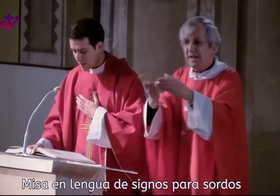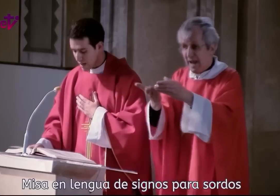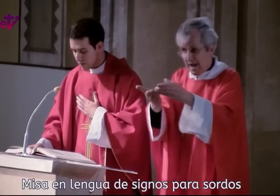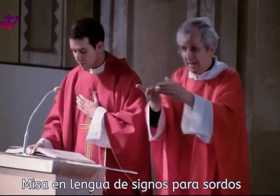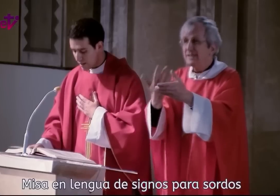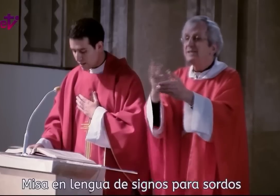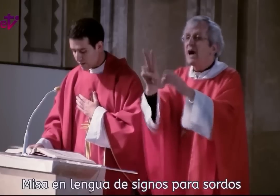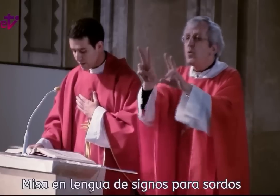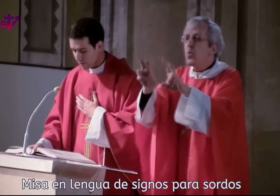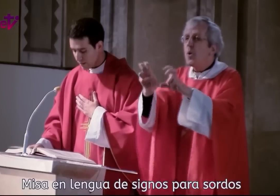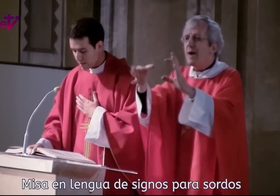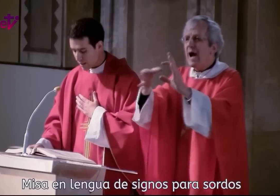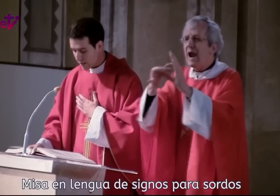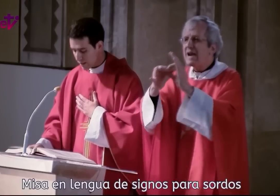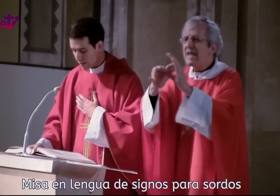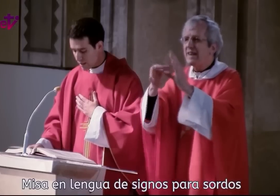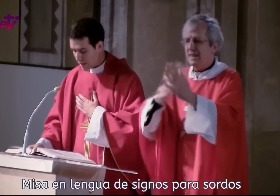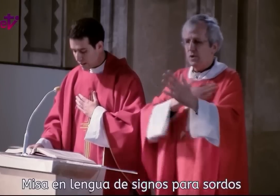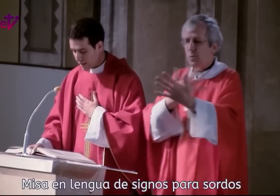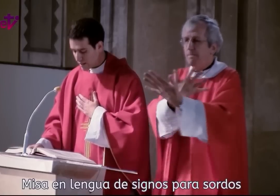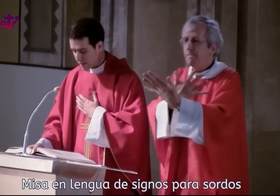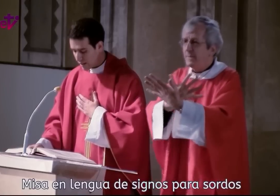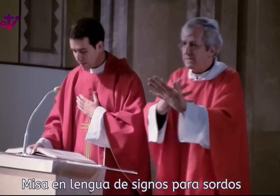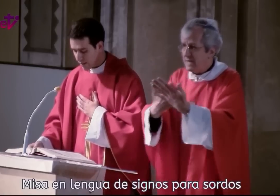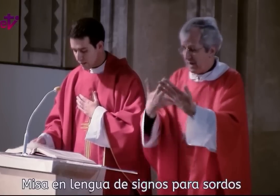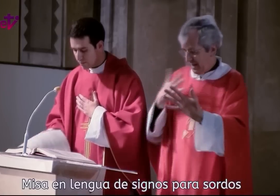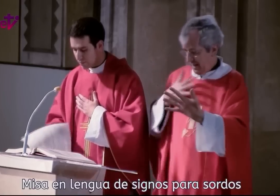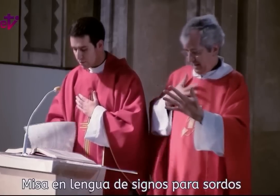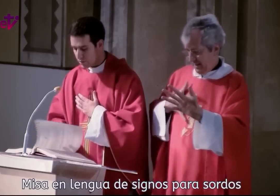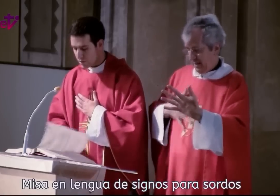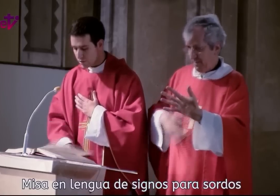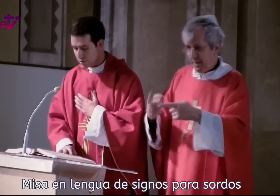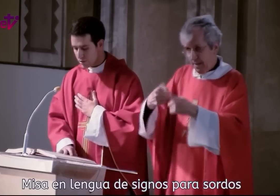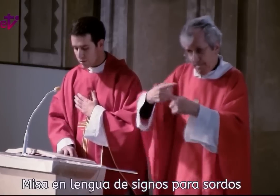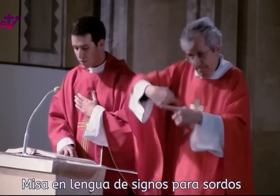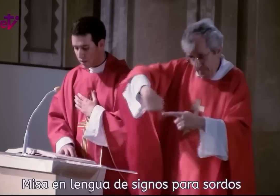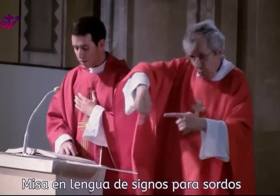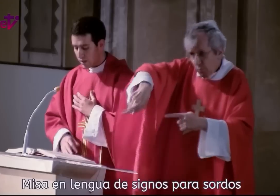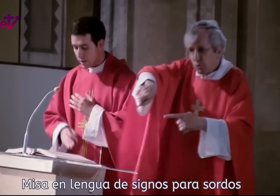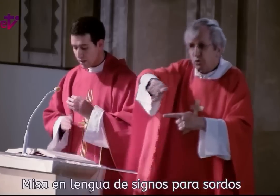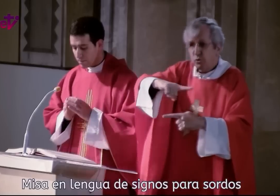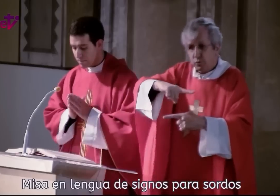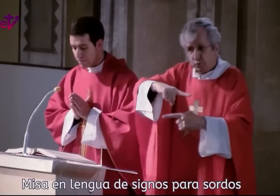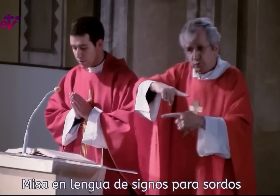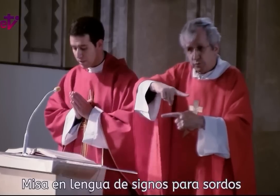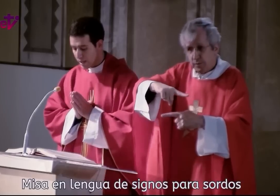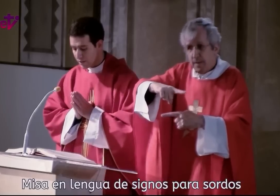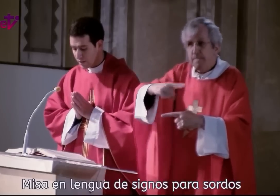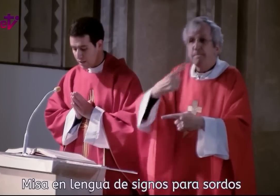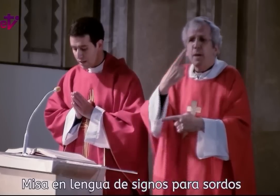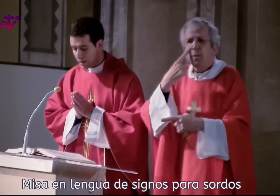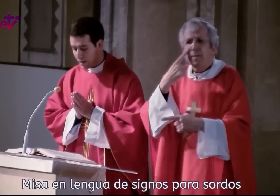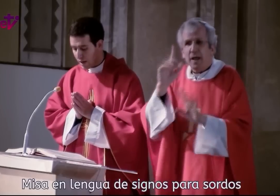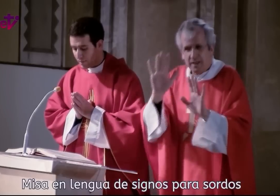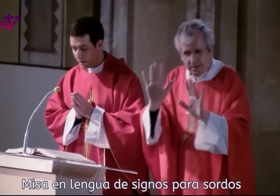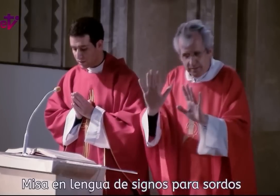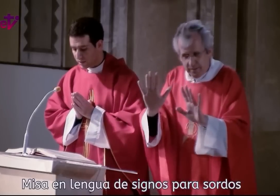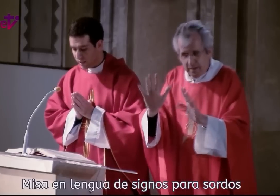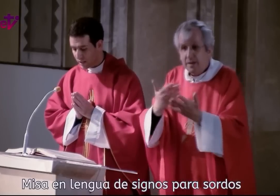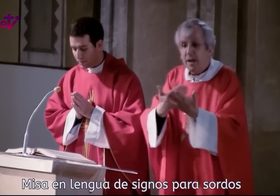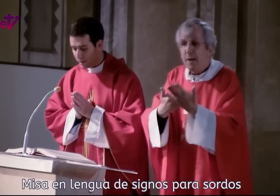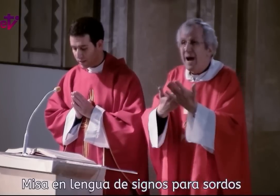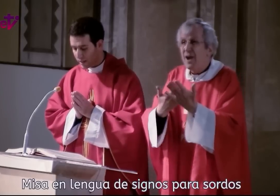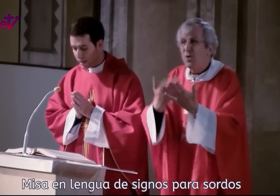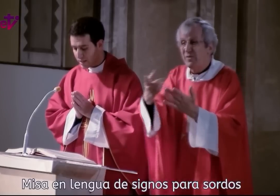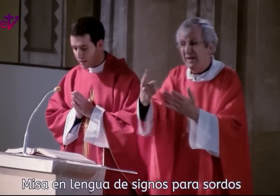cáliz es la nueva alianza en mi sangre, que es derramada por vosotros. Pero mirad, la mano